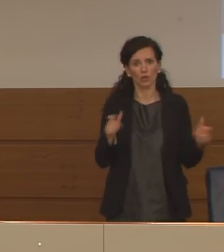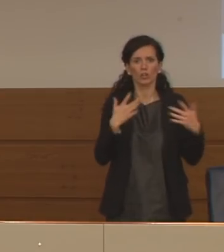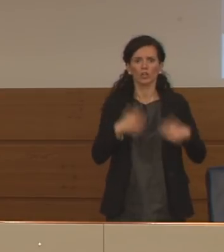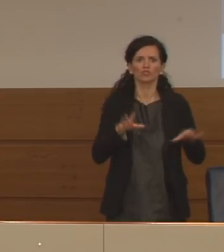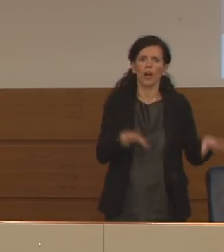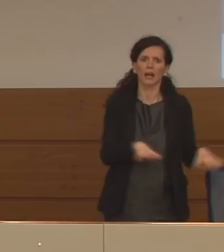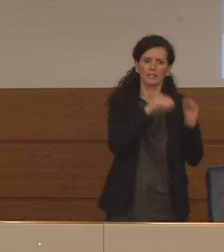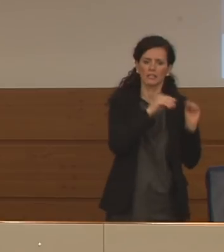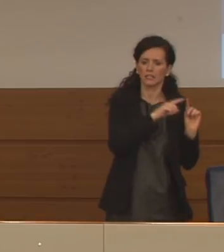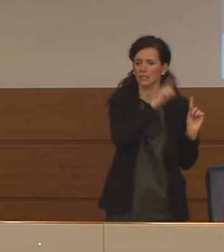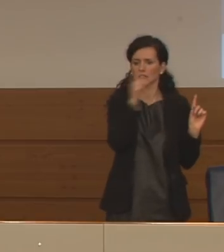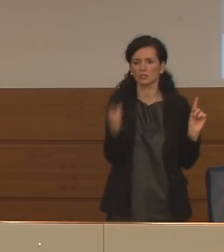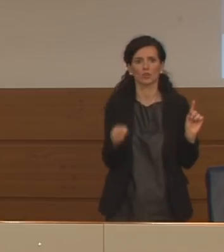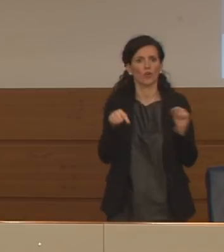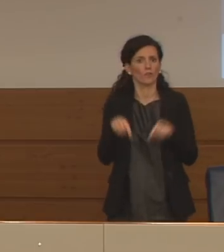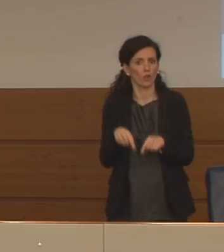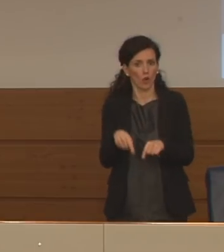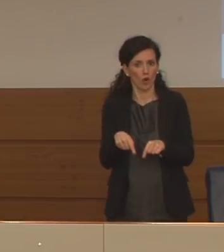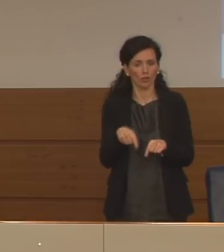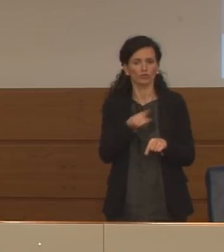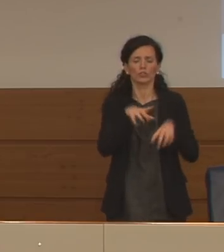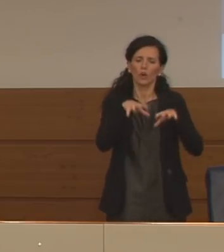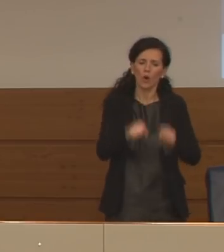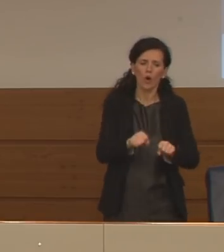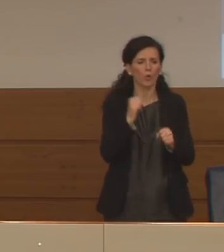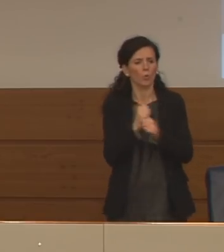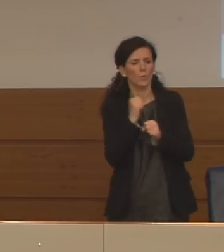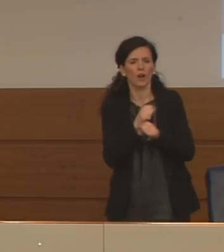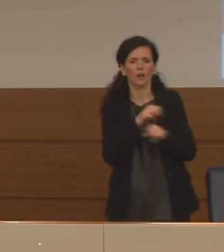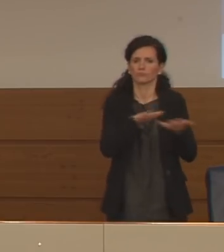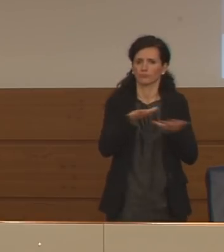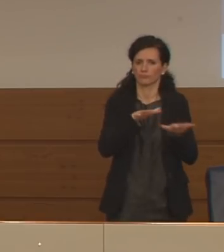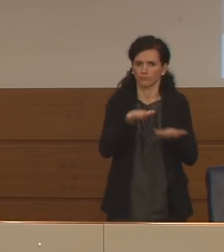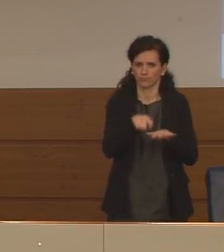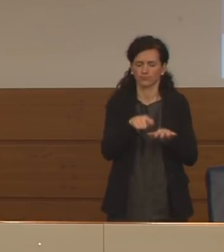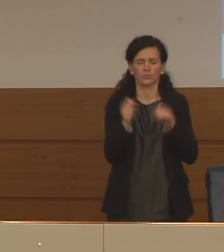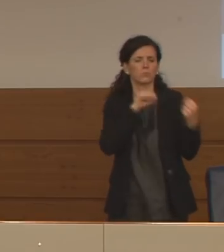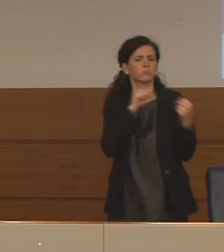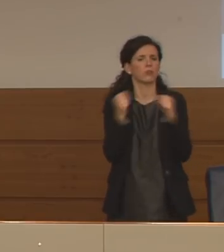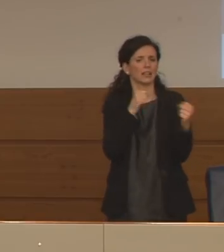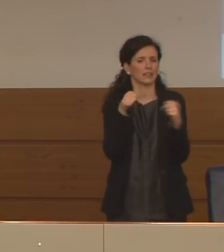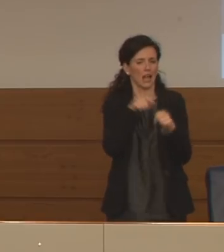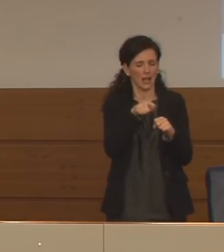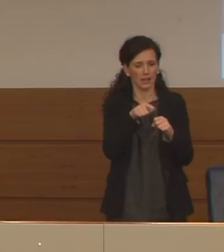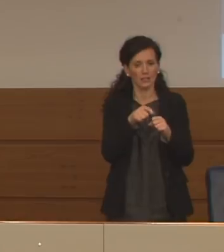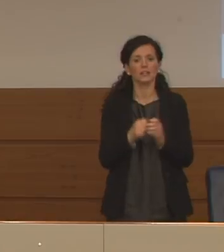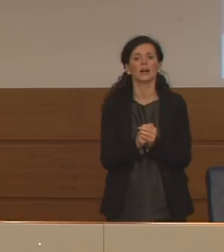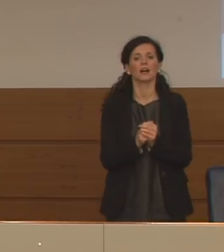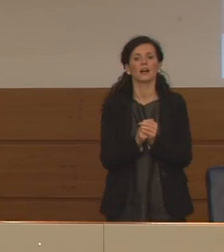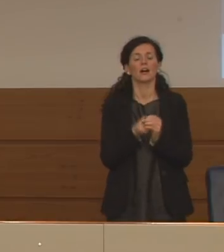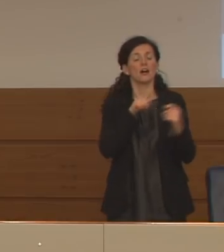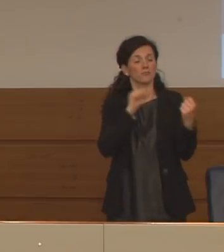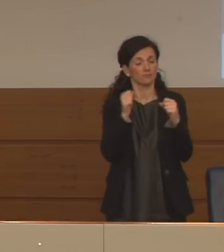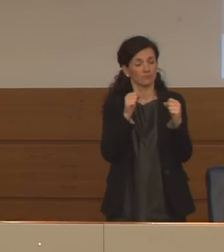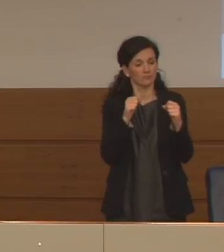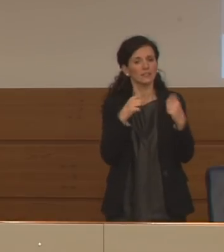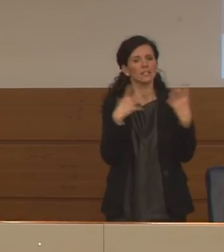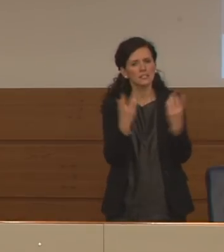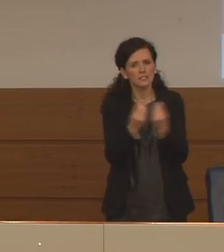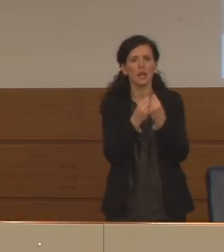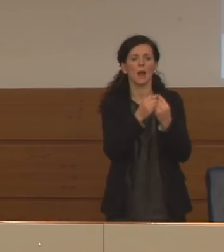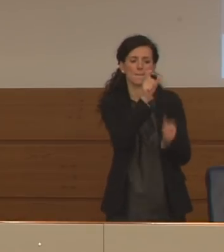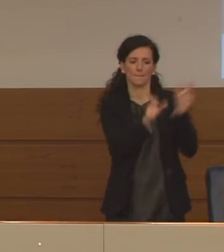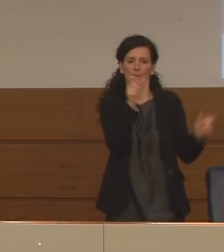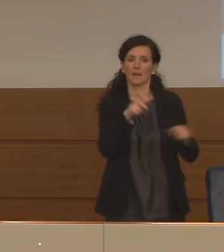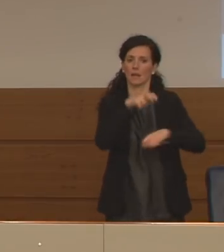dell'emergenza impiegate in questa battaglia accanto al personale sanitario